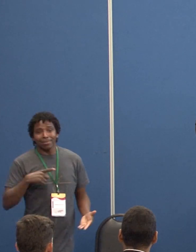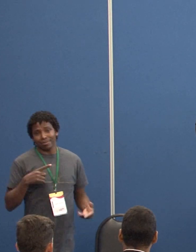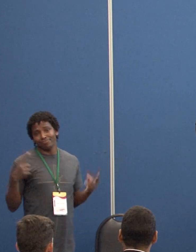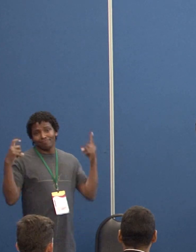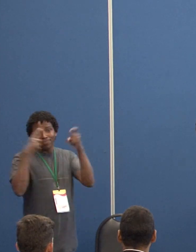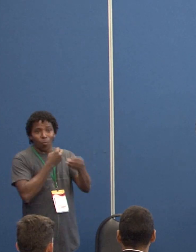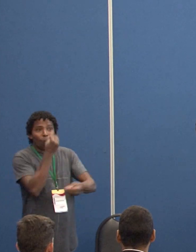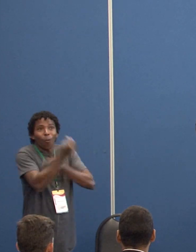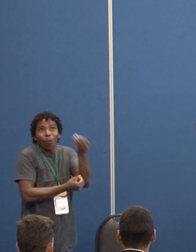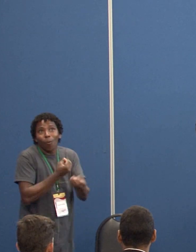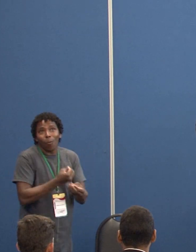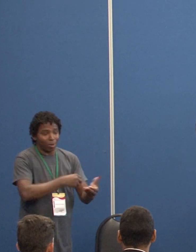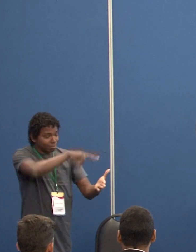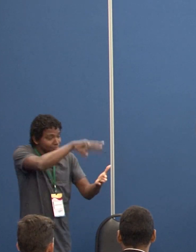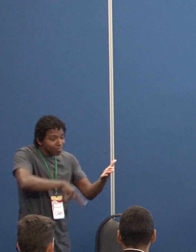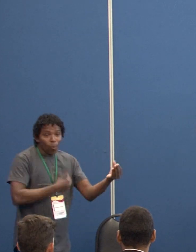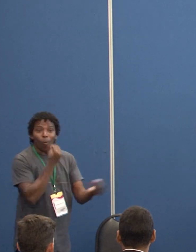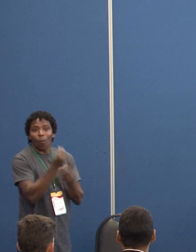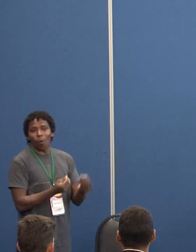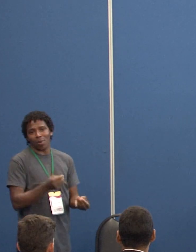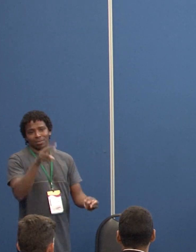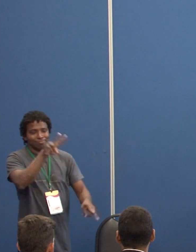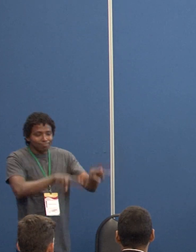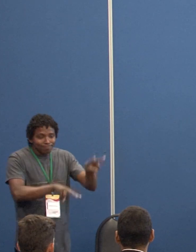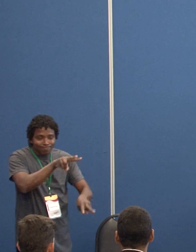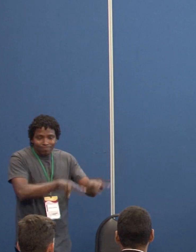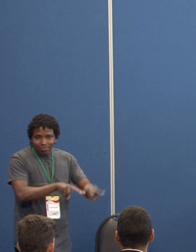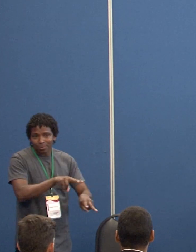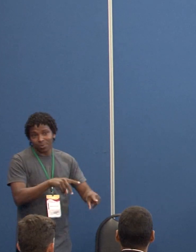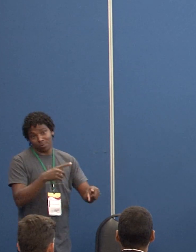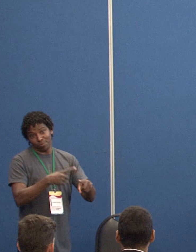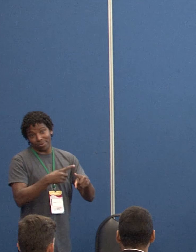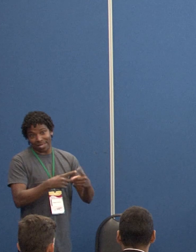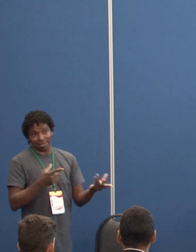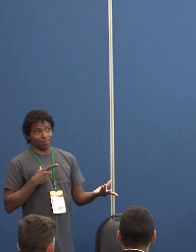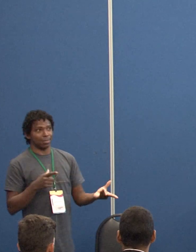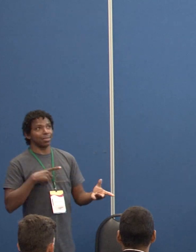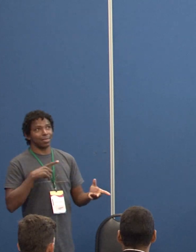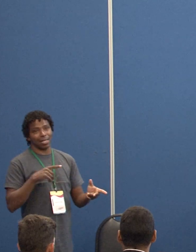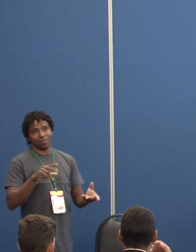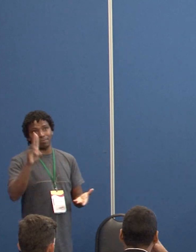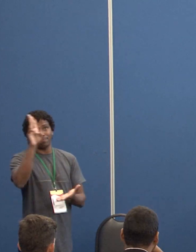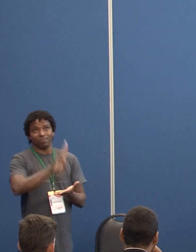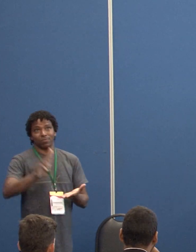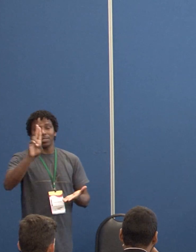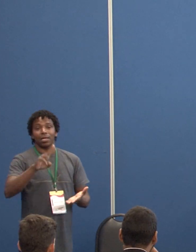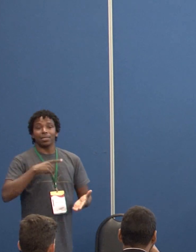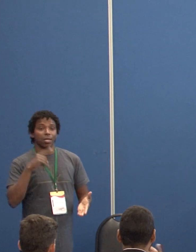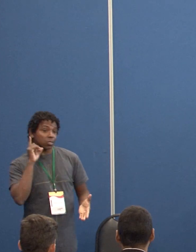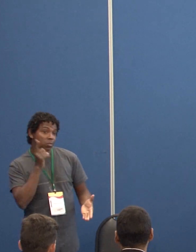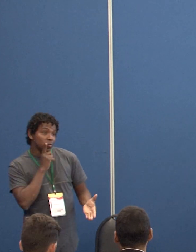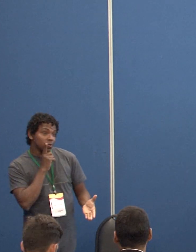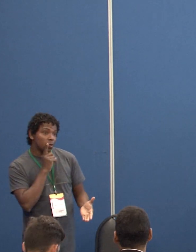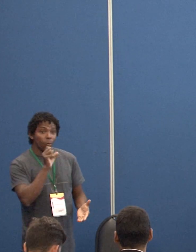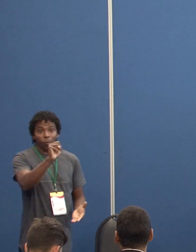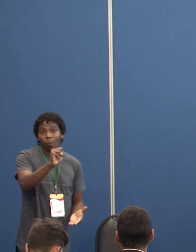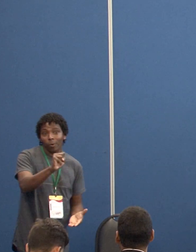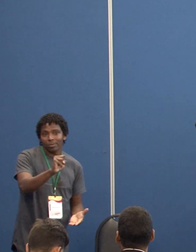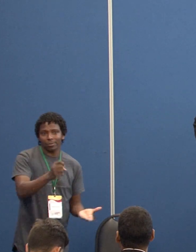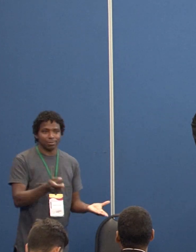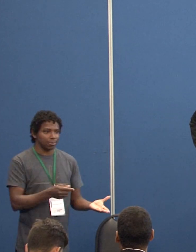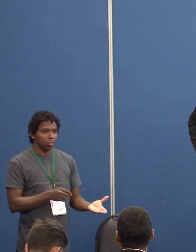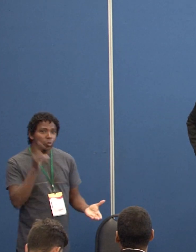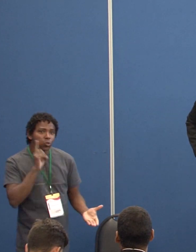acadêmico, né, quando o surdo já está na universidade, ele tem essa complexidade no nível da